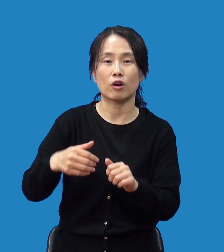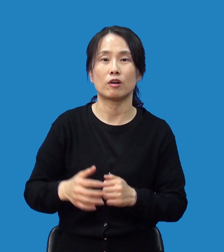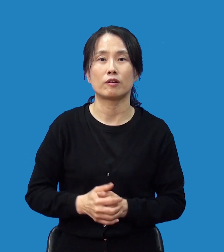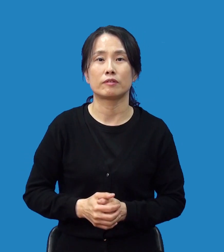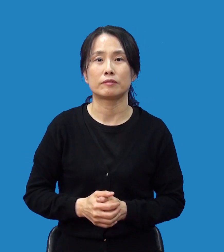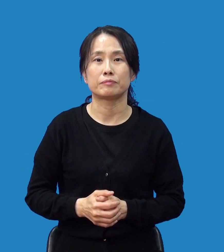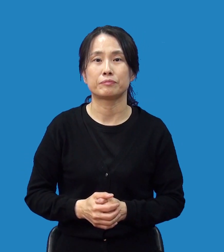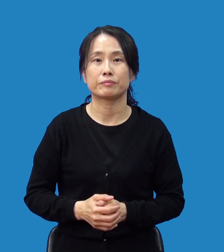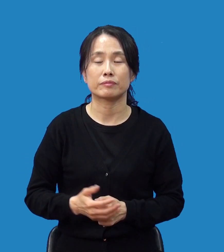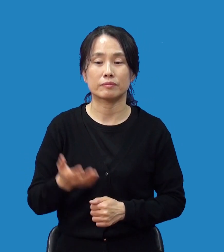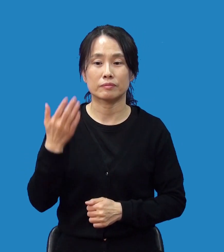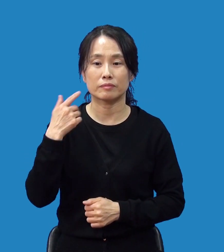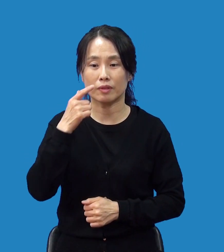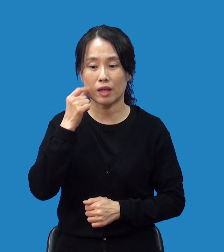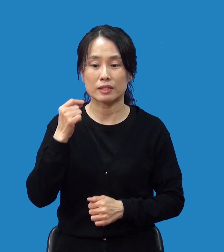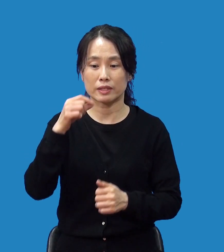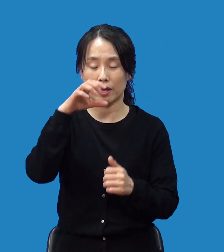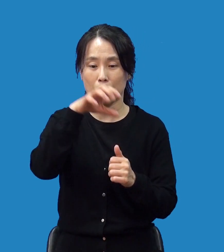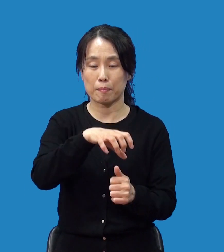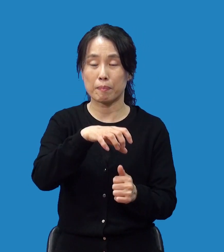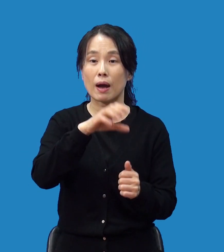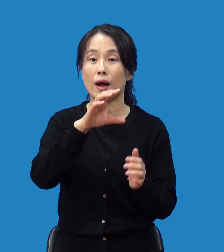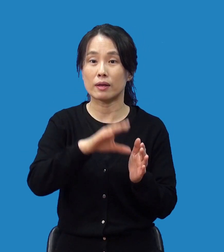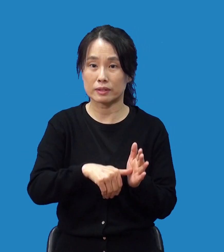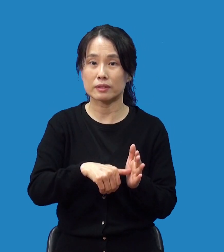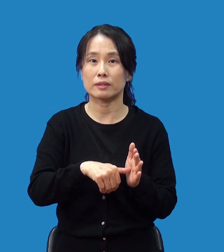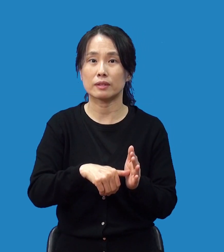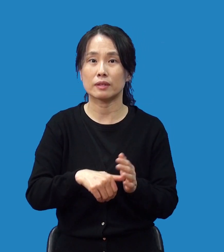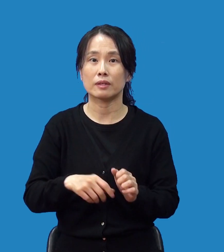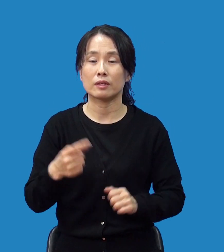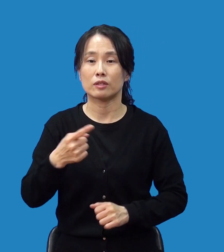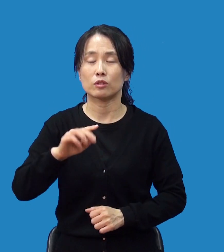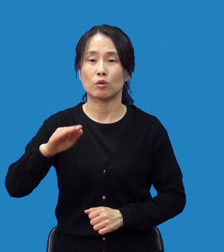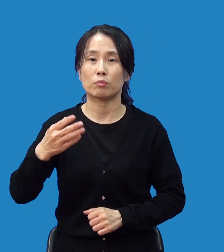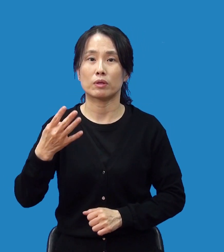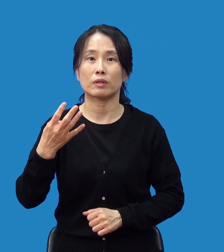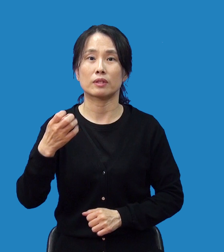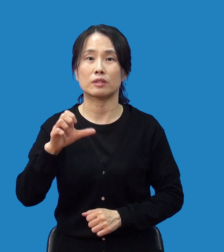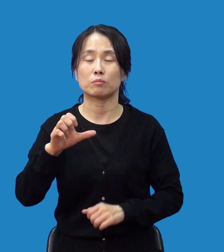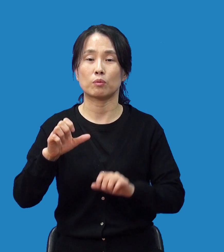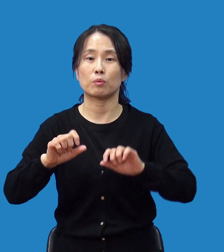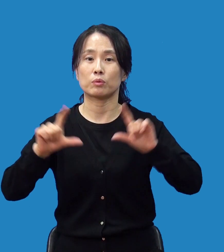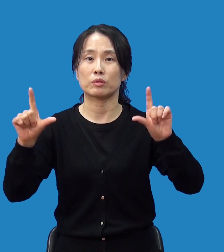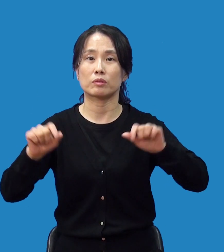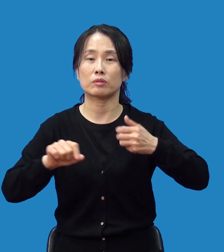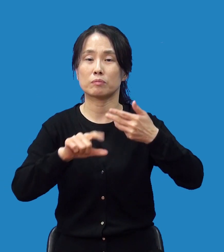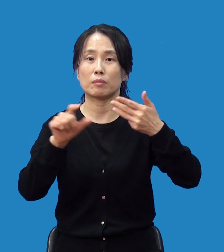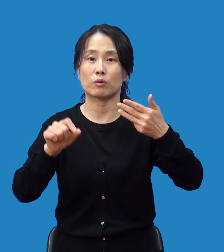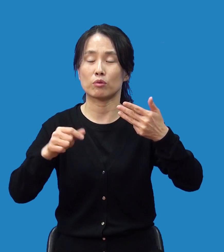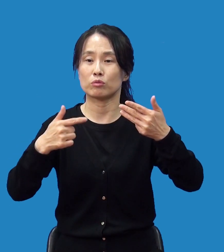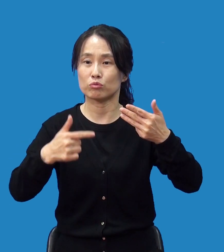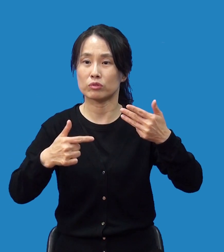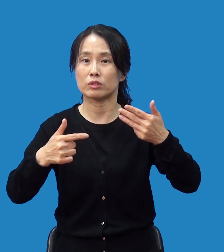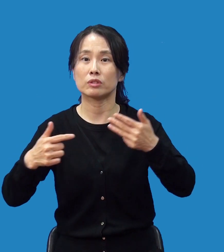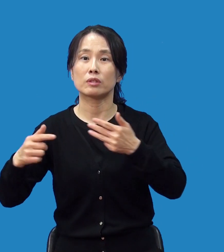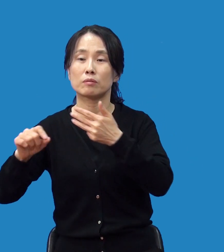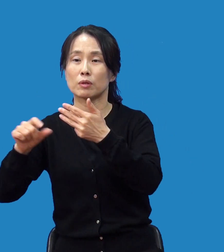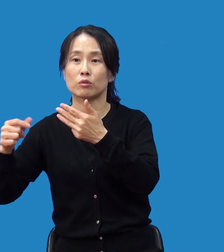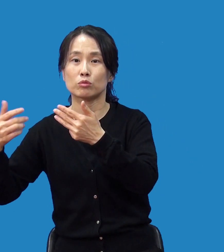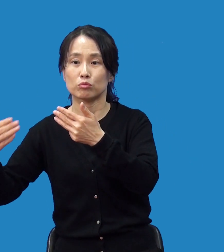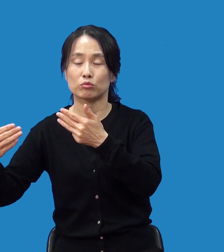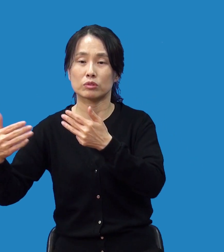마치 일제강점기에 1945년 8월 6일과 9일에 미국의